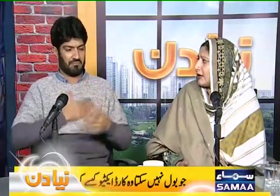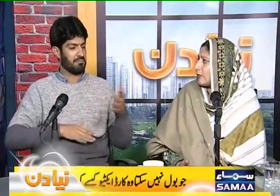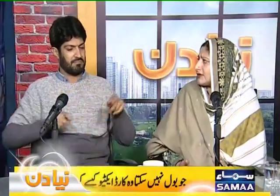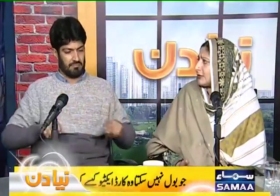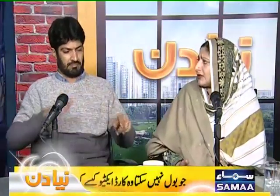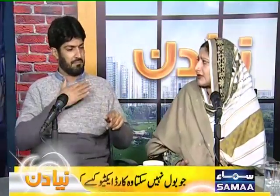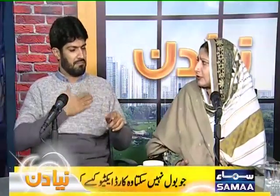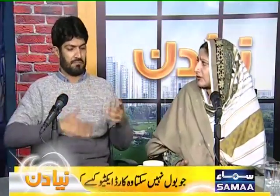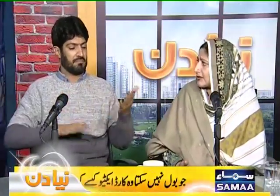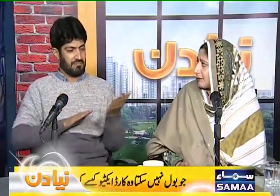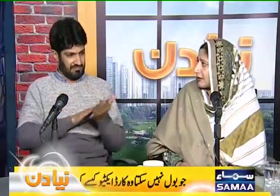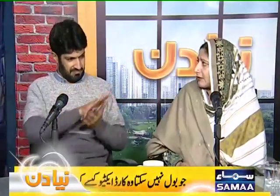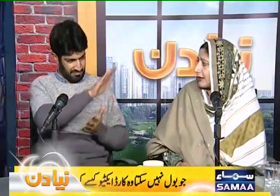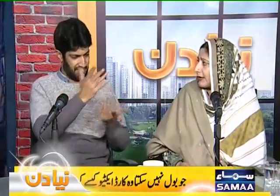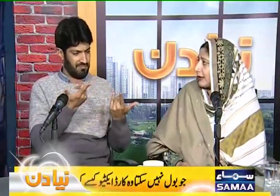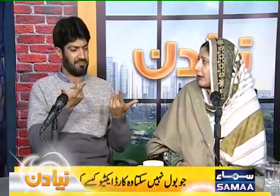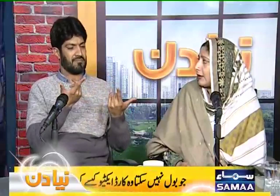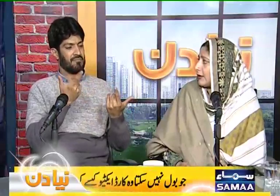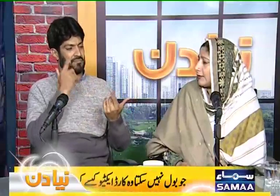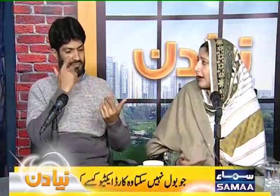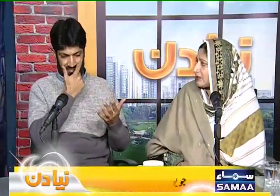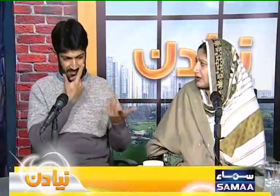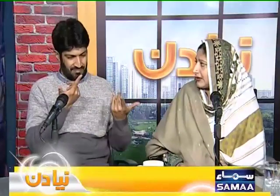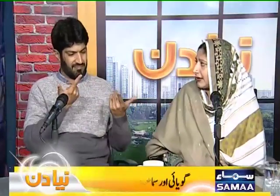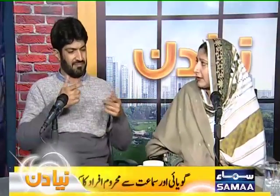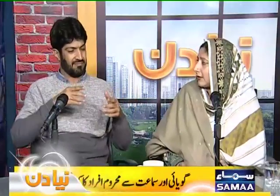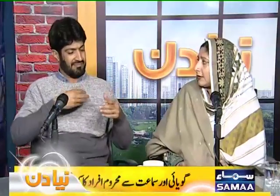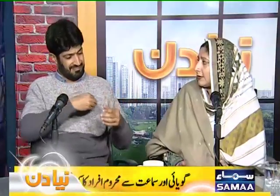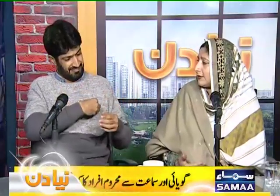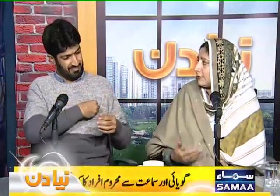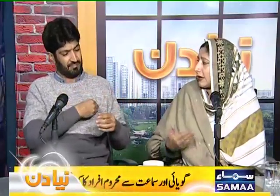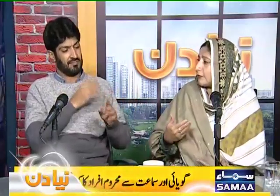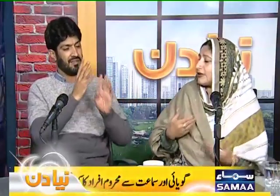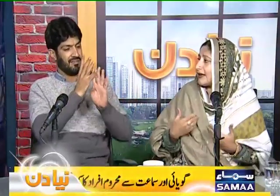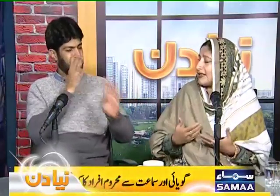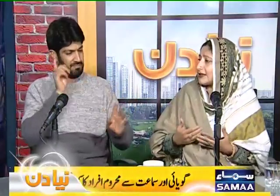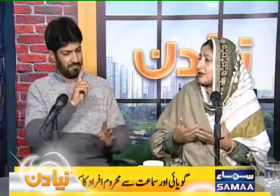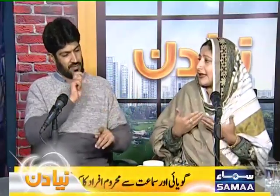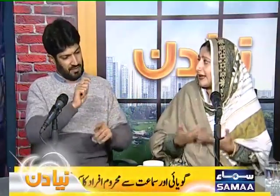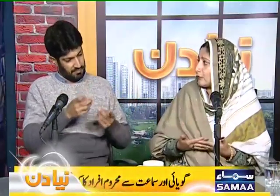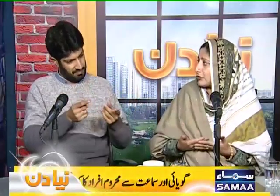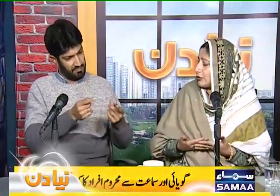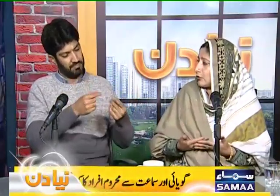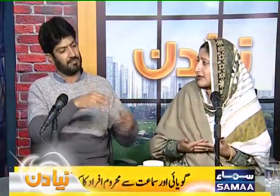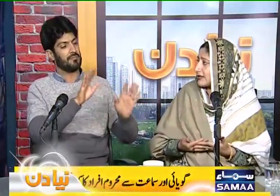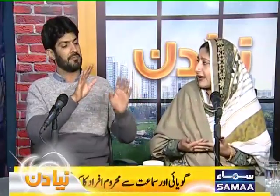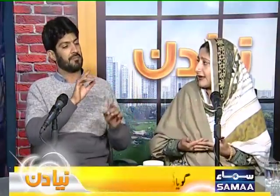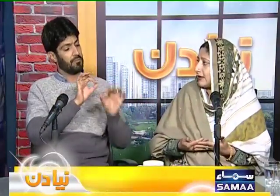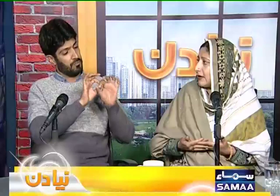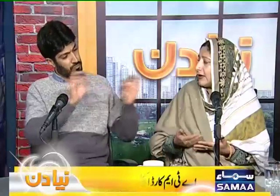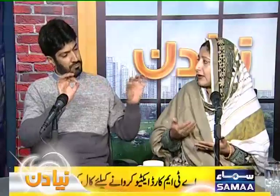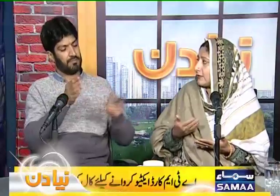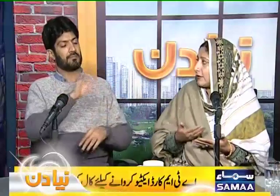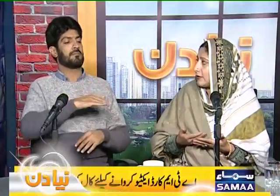ہے, بہت ساری پریشانیوں کا سامنا کر رہے ہیں, ریمپس نہیں ہیں, اگر وہ دیکھ نہیں سکتے, چلیں ایک مشکل تو ان کے ساتھ